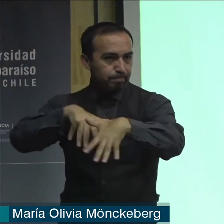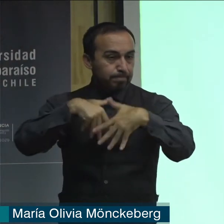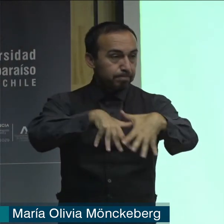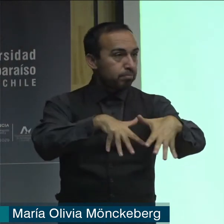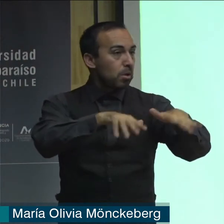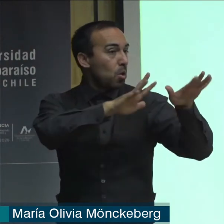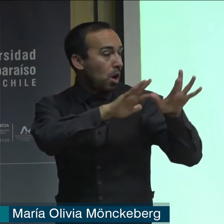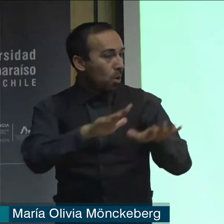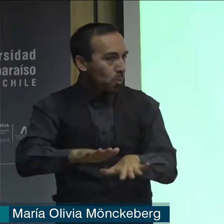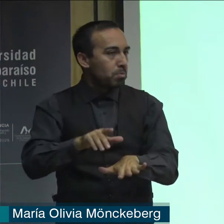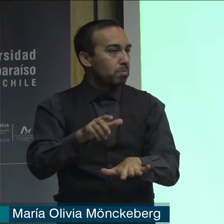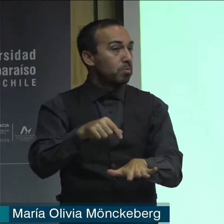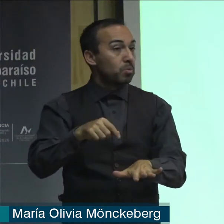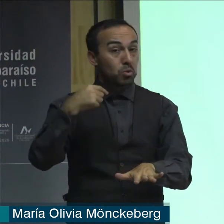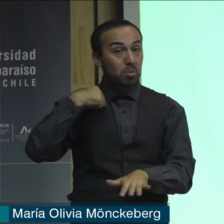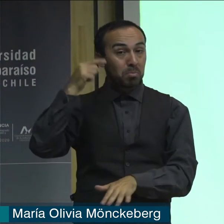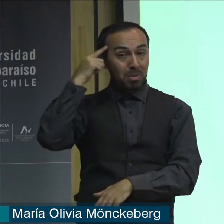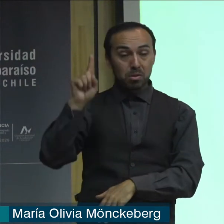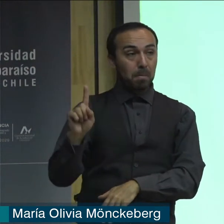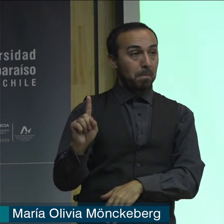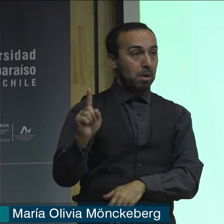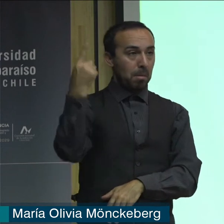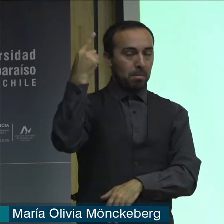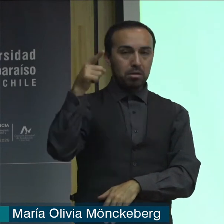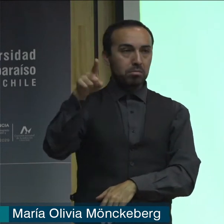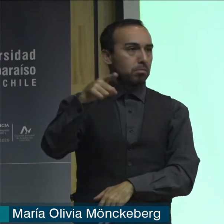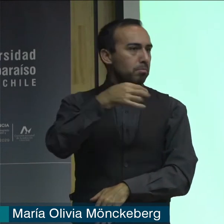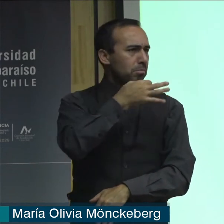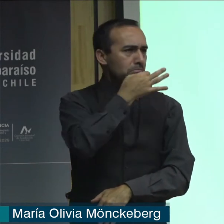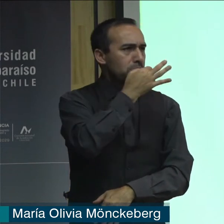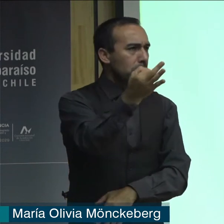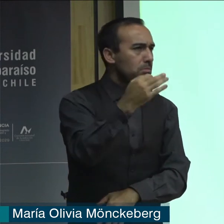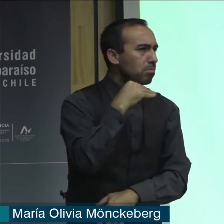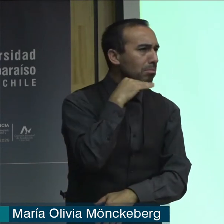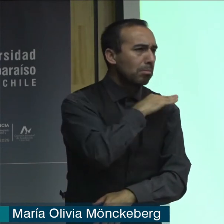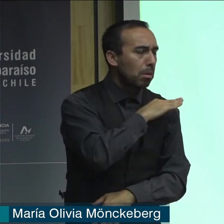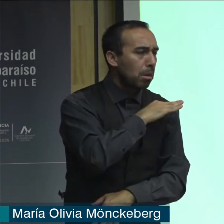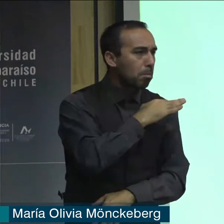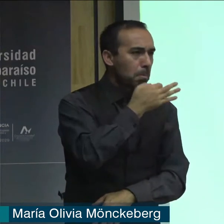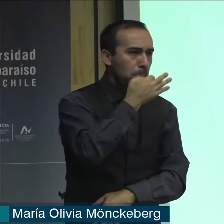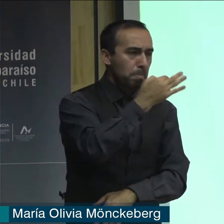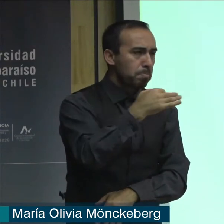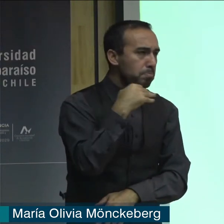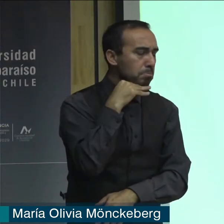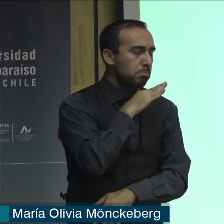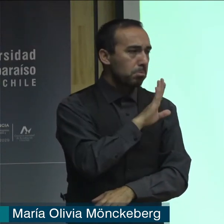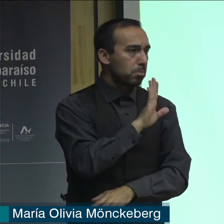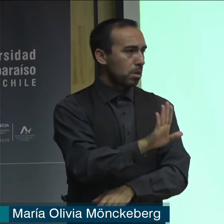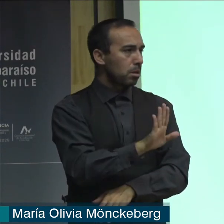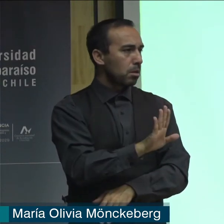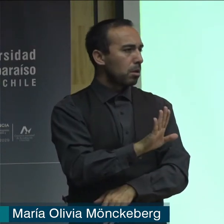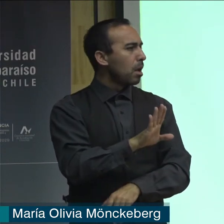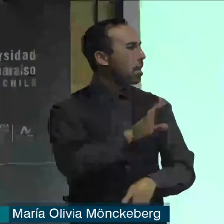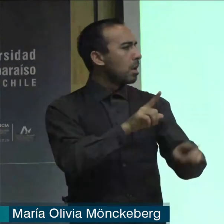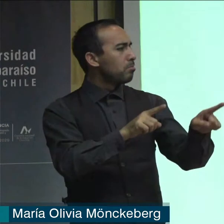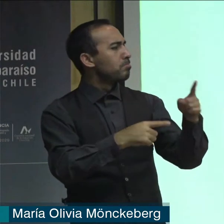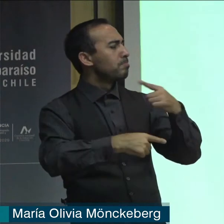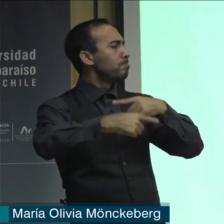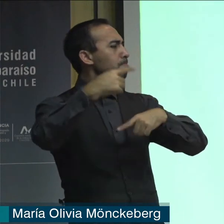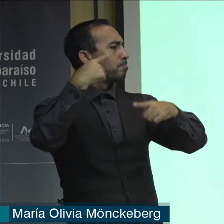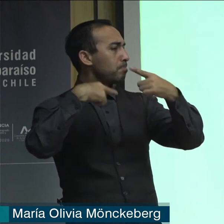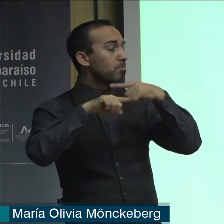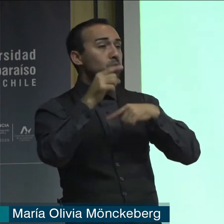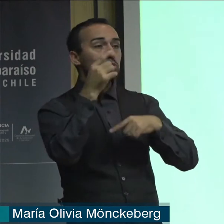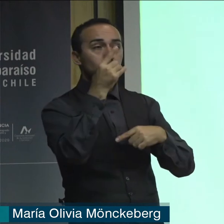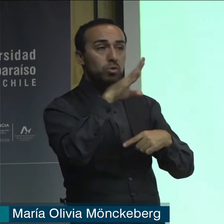primero yo mencioné muy de paso o algo pero ya la en la historia no es cierto que no era solo